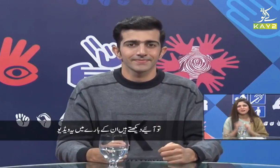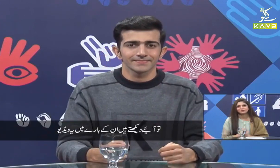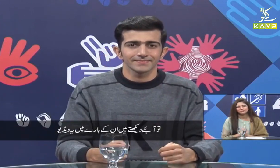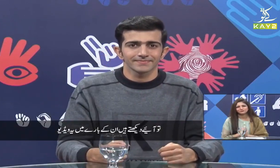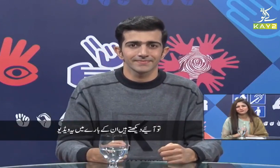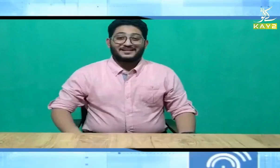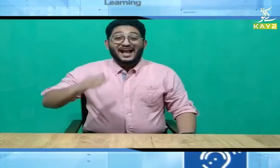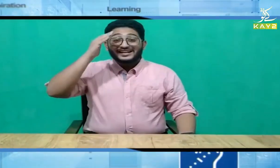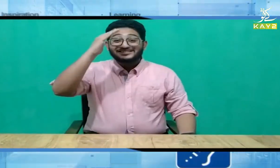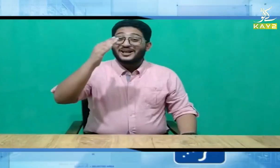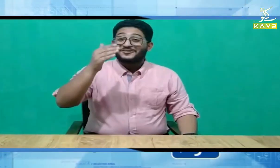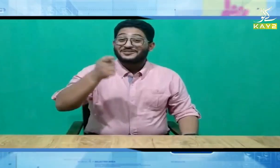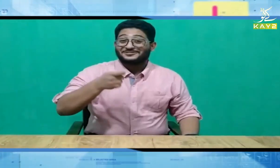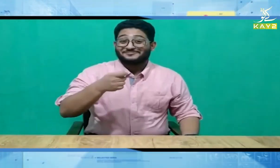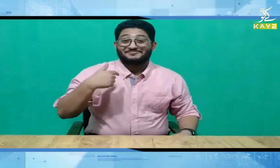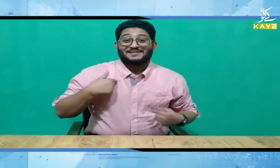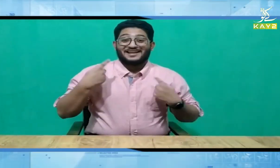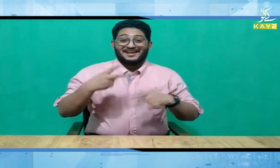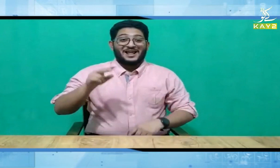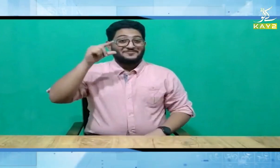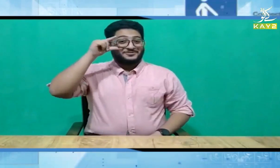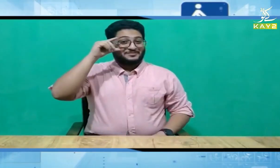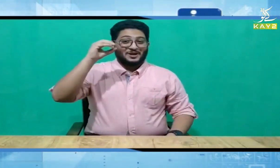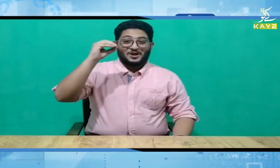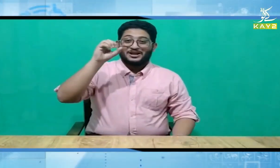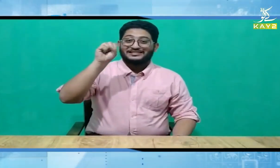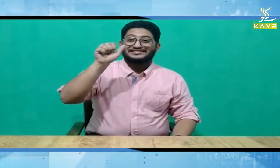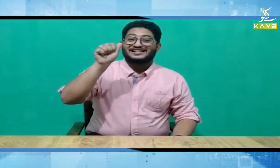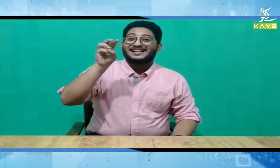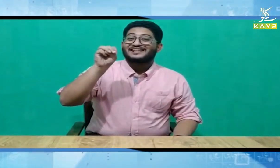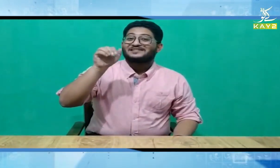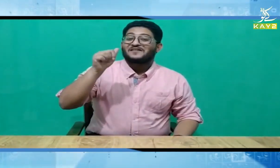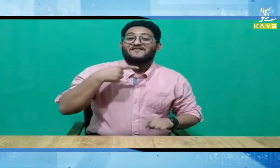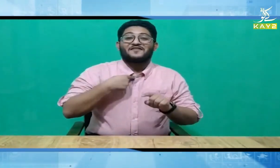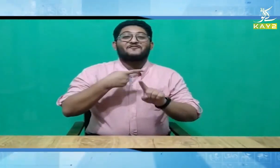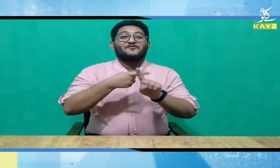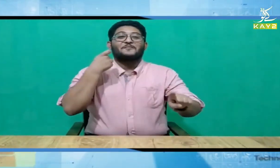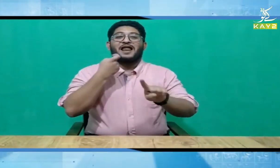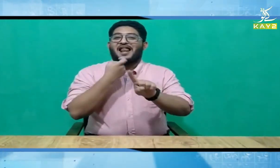आपको। अस्सलामुअलैकुम, मेरा नाम मोहम्मद उसामा है और ये मेरा साइन है और